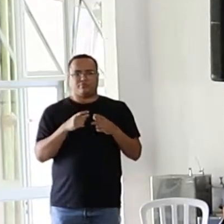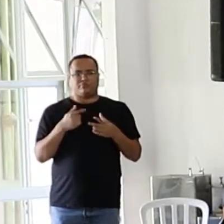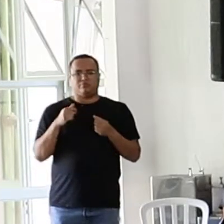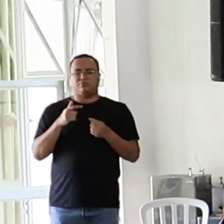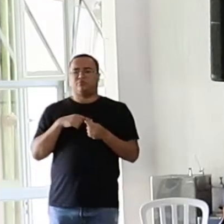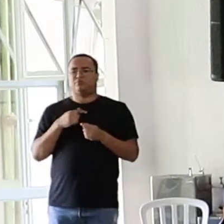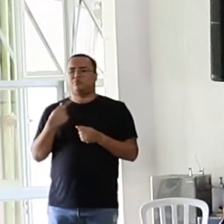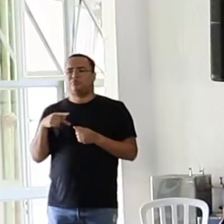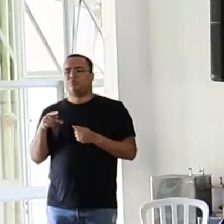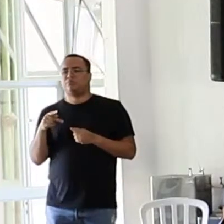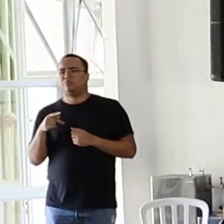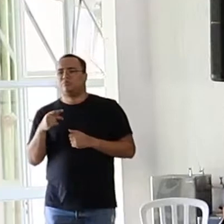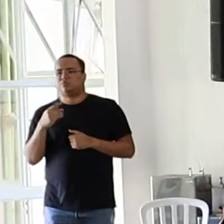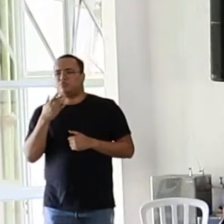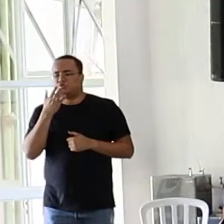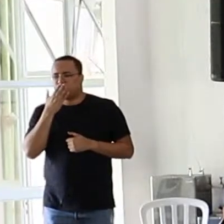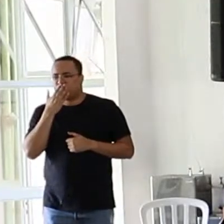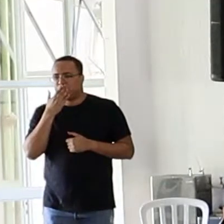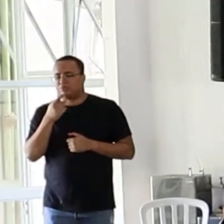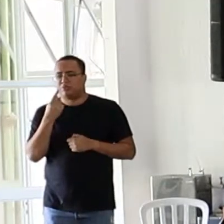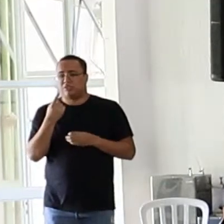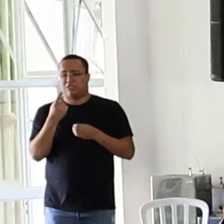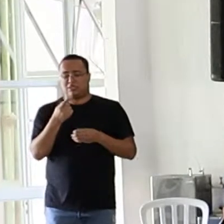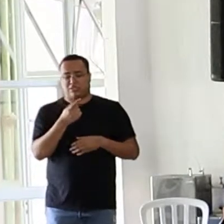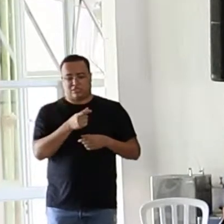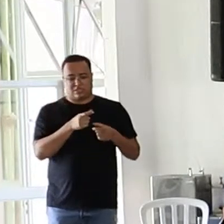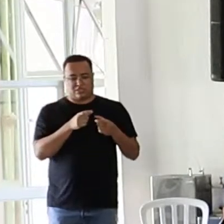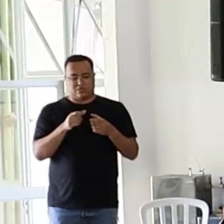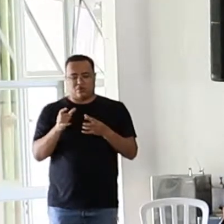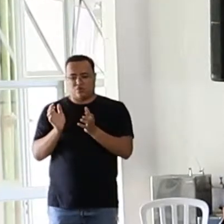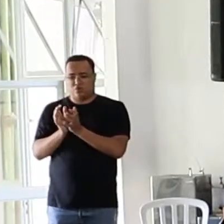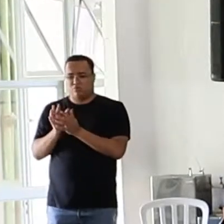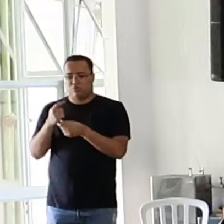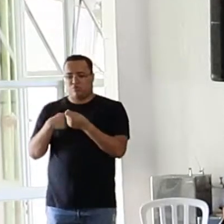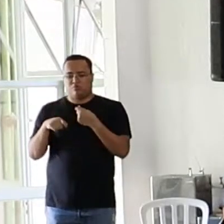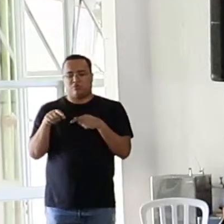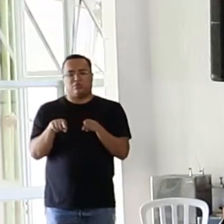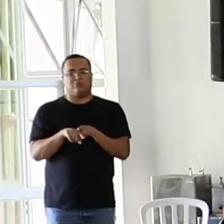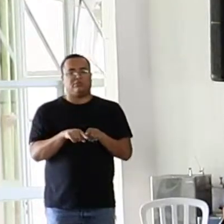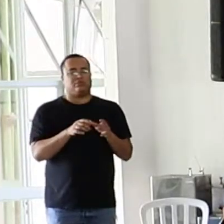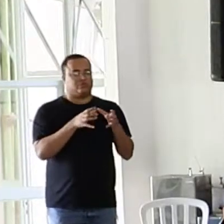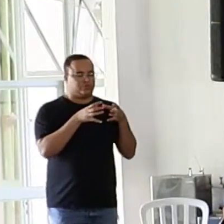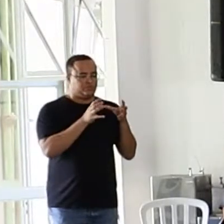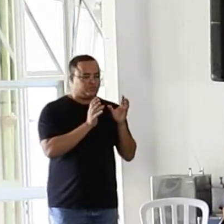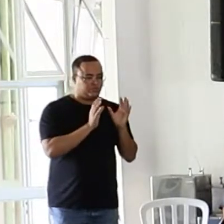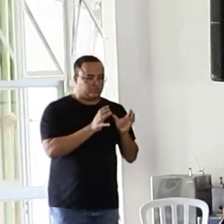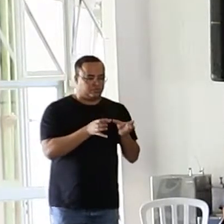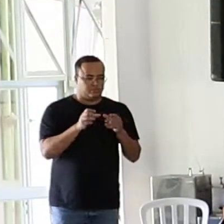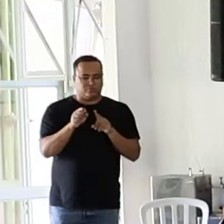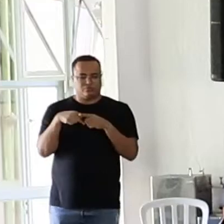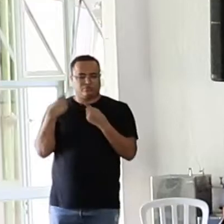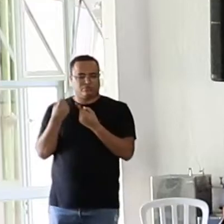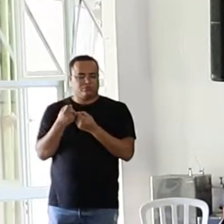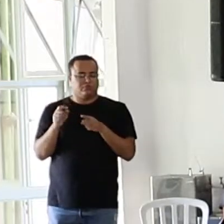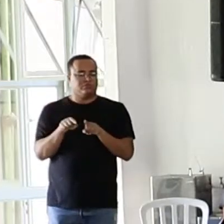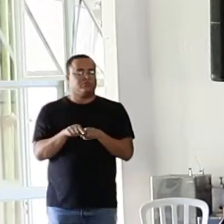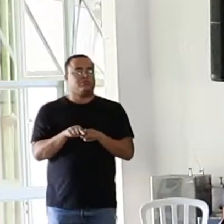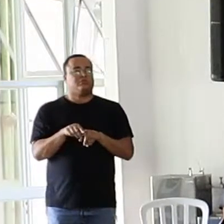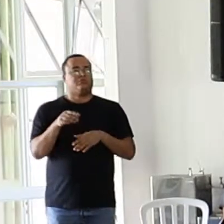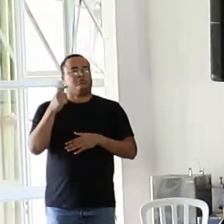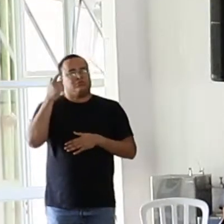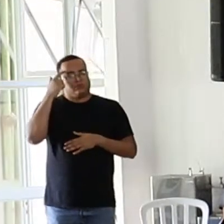vendo as suas características de cada segmento econômico também cada segmento social também a